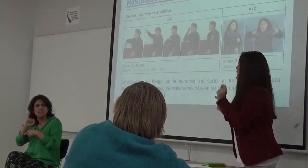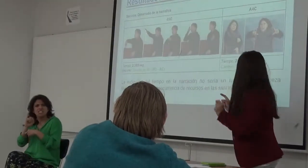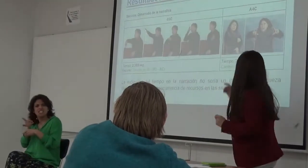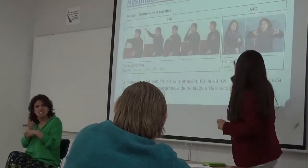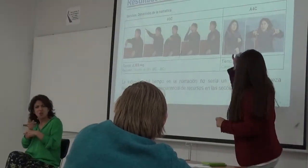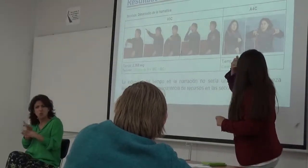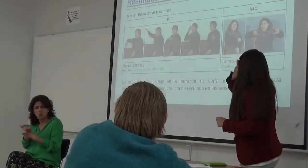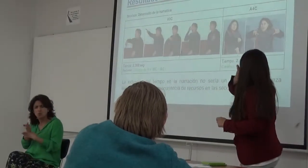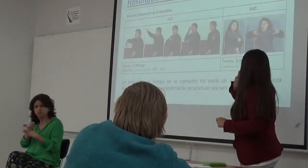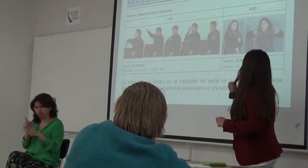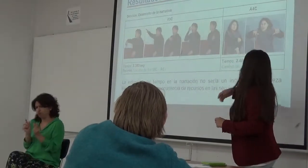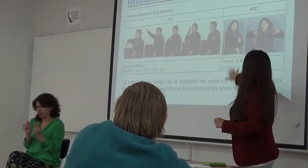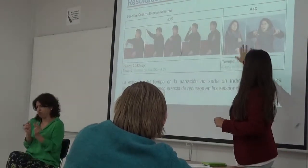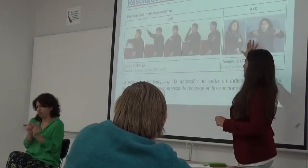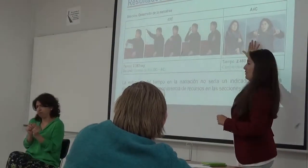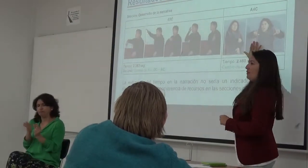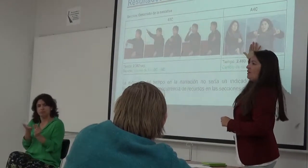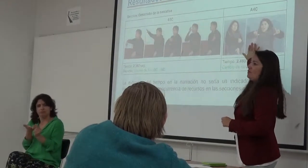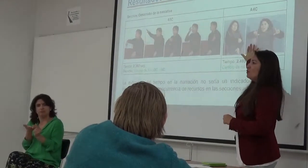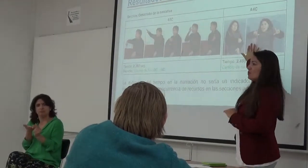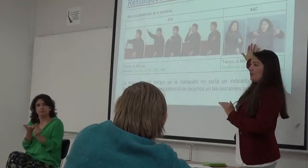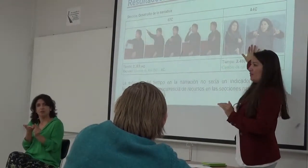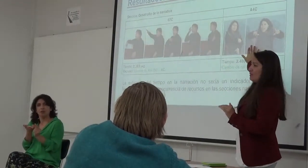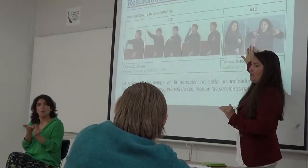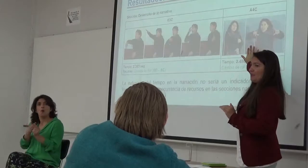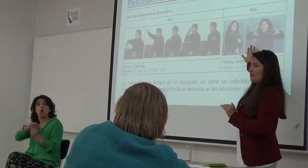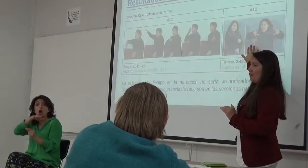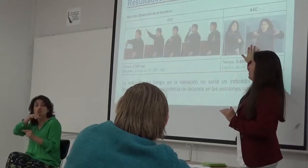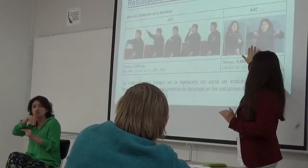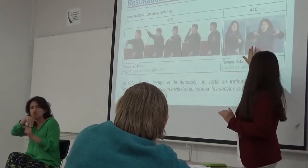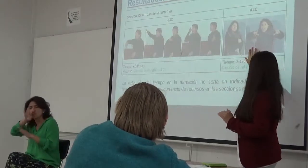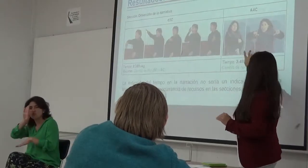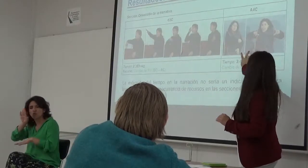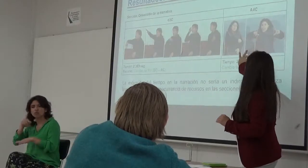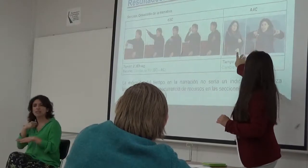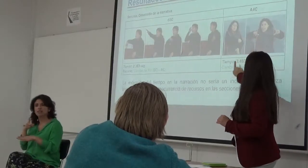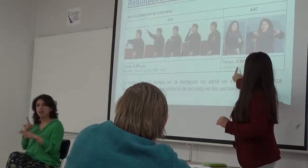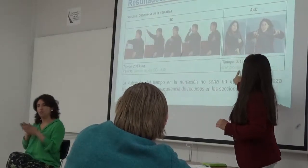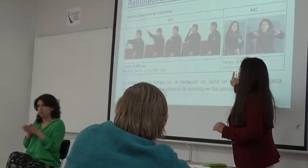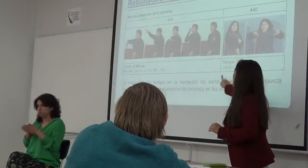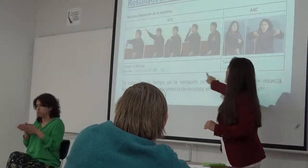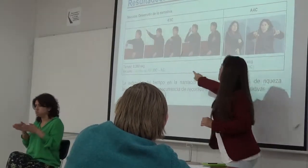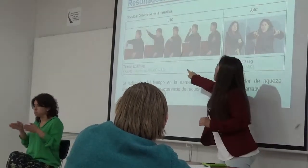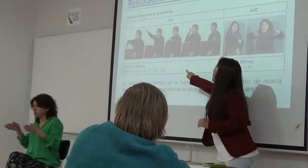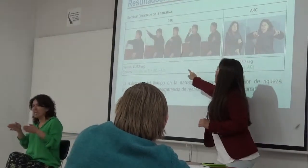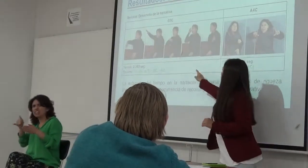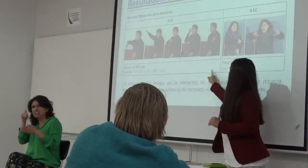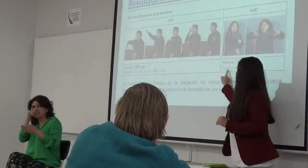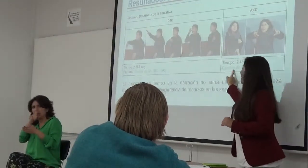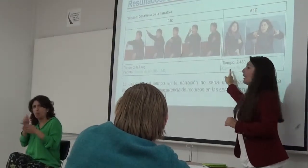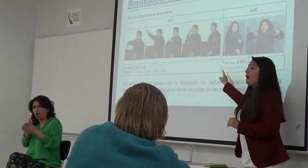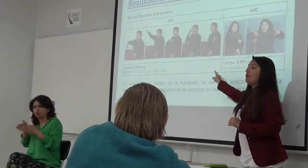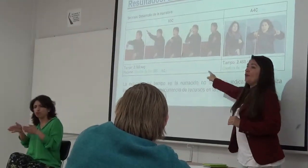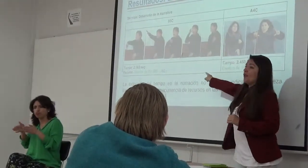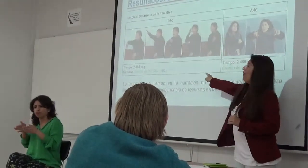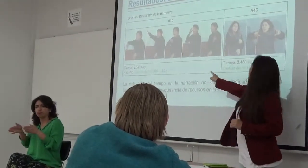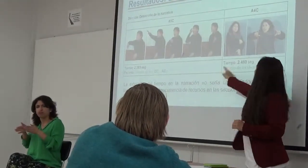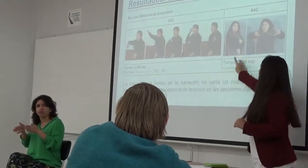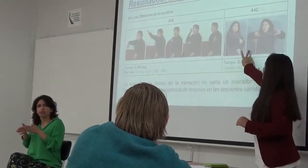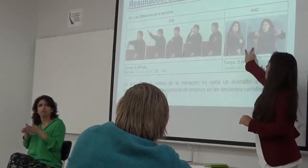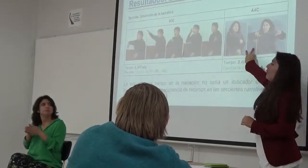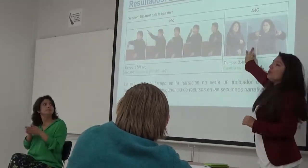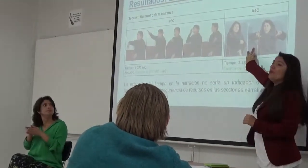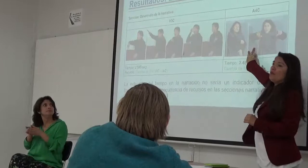muy poquito. Sin embargo, la adulta sorda con muchos años de experiencia lingüística presenta en el mismo tipo de recurso, el cambio de